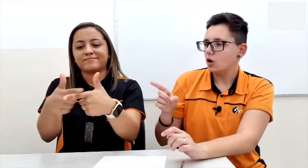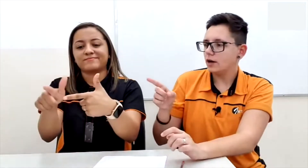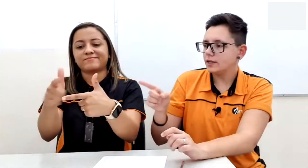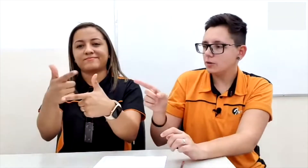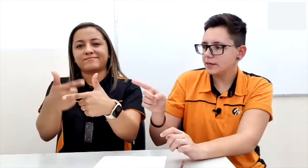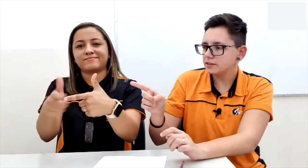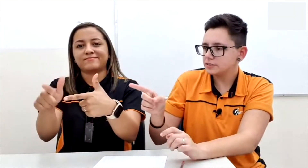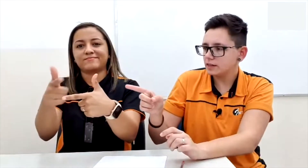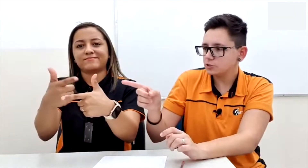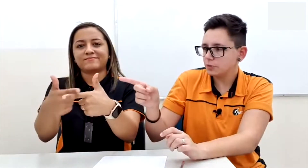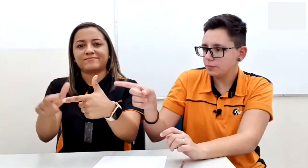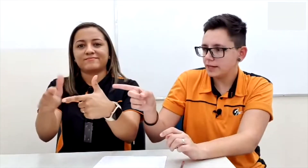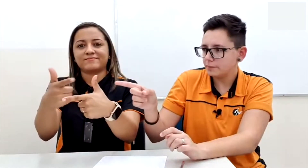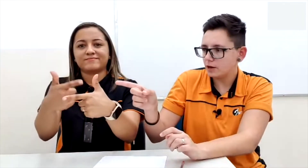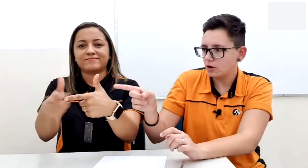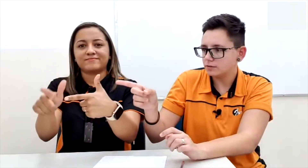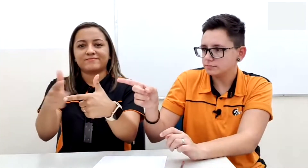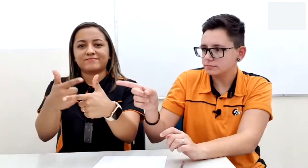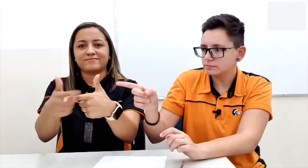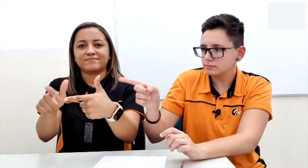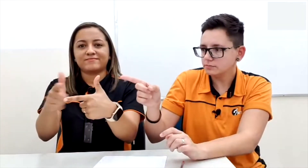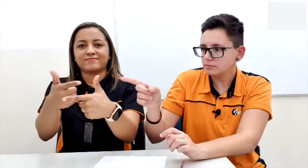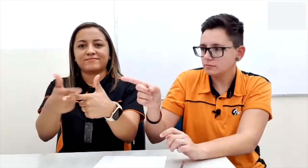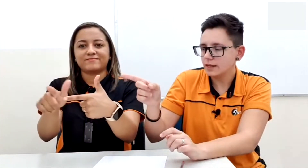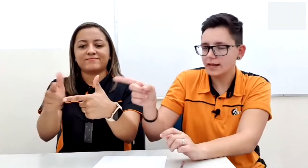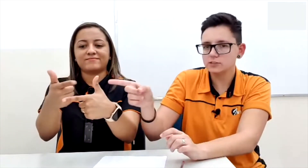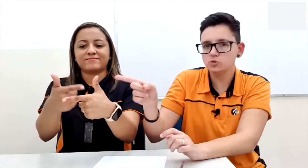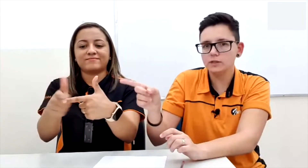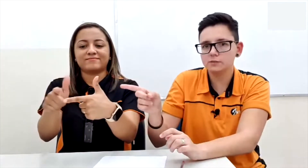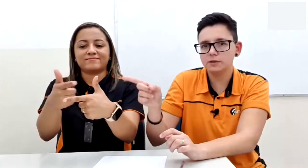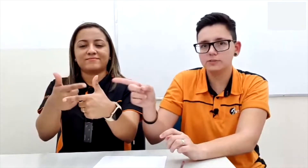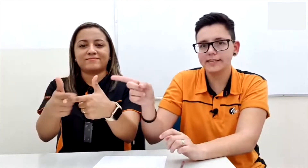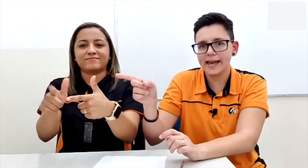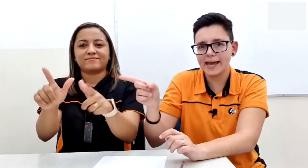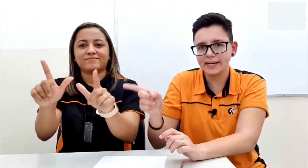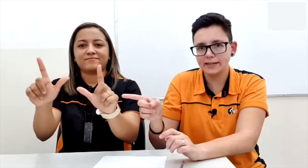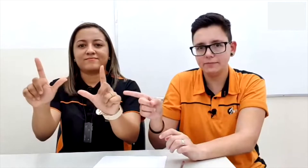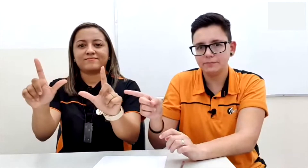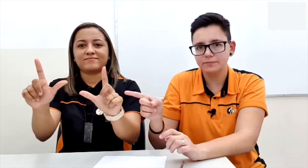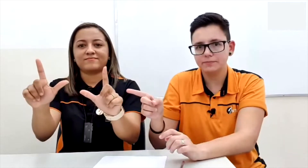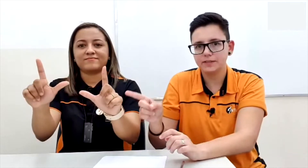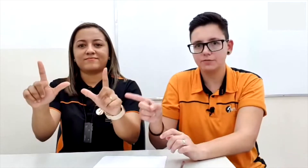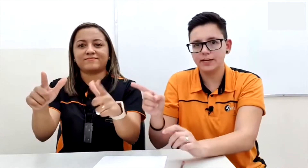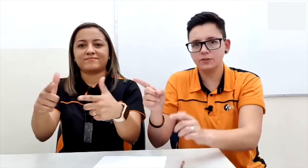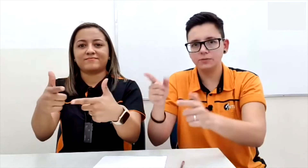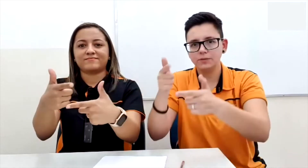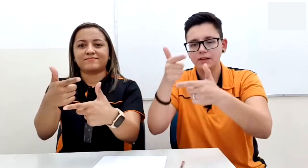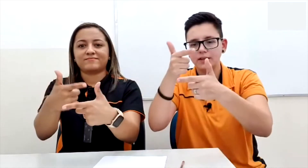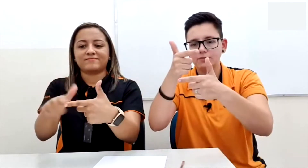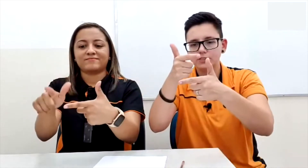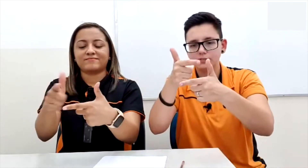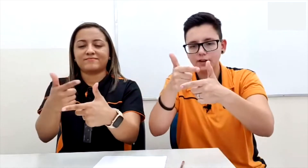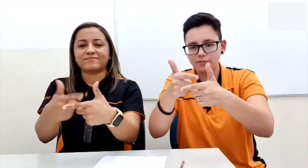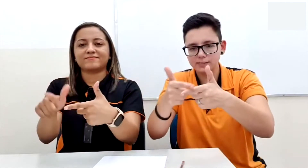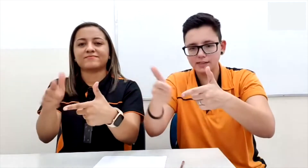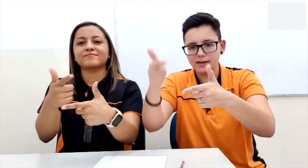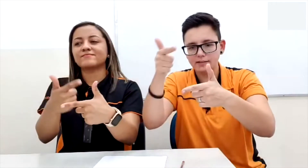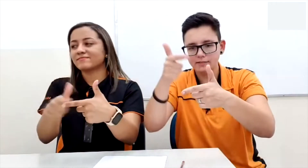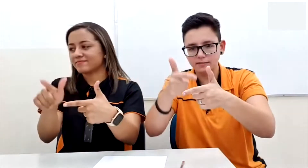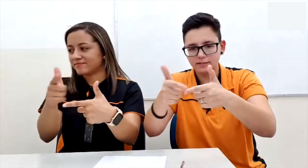Olha como é que é o sinal de problema, ó. As duas mãos em L, tá vendo? E você vai fazer